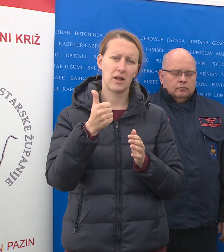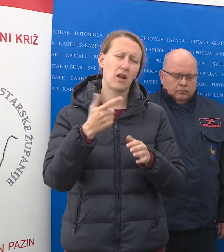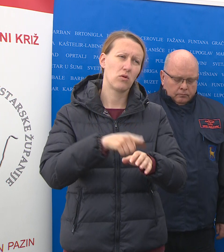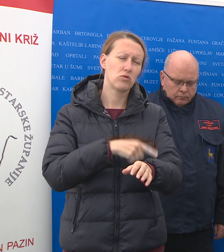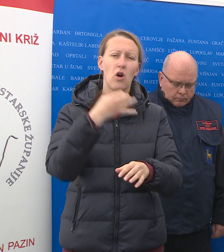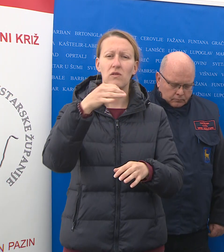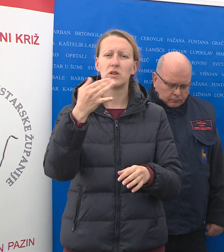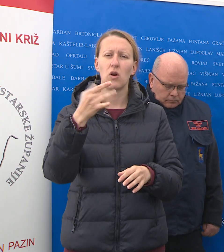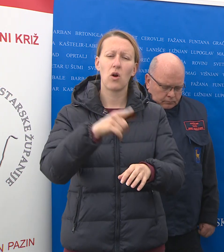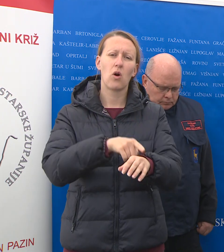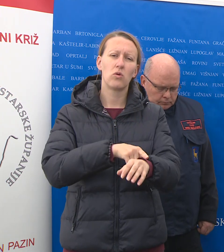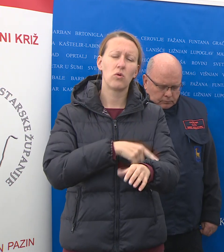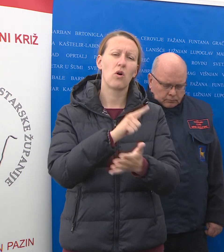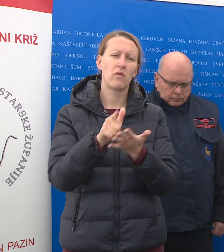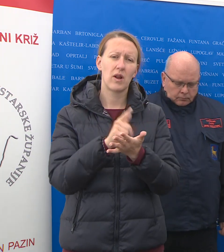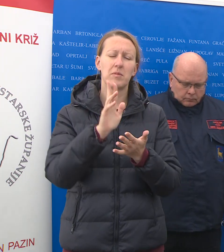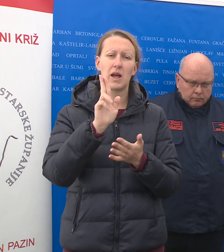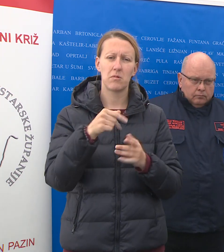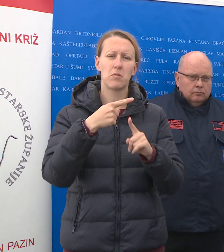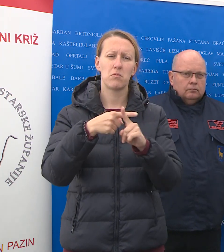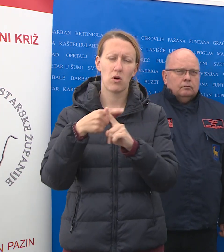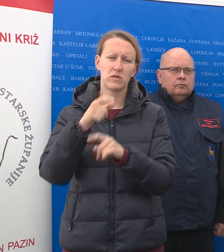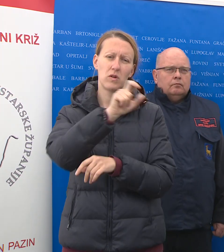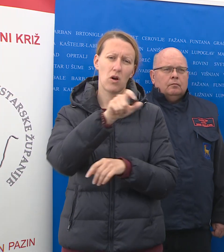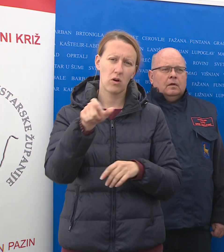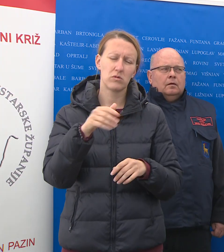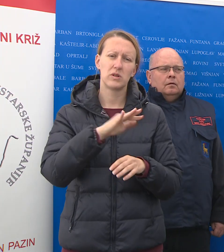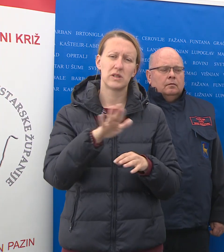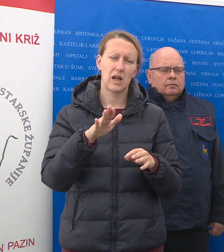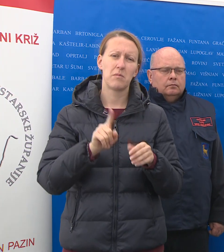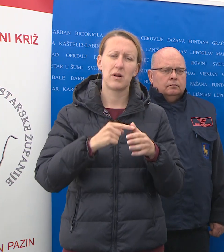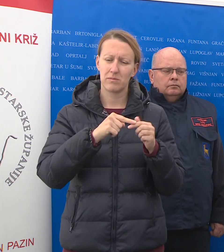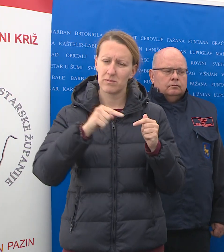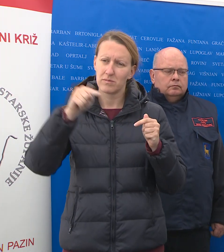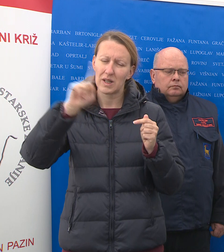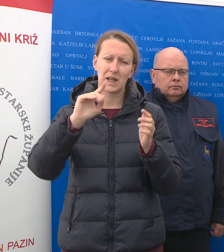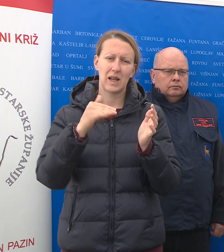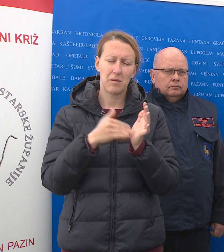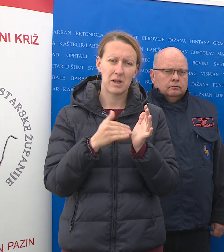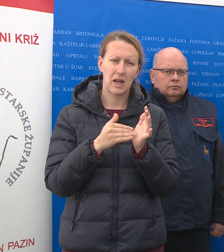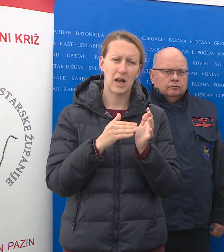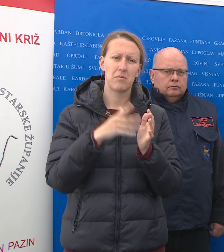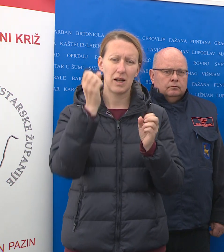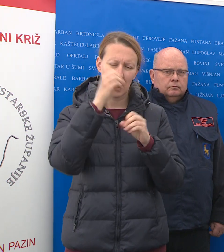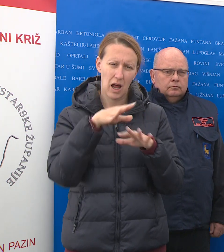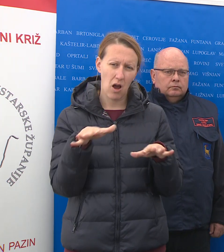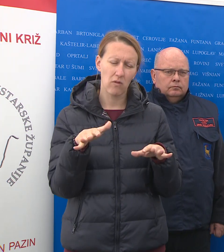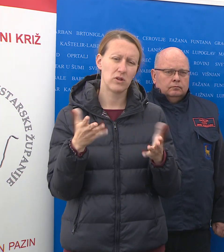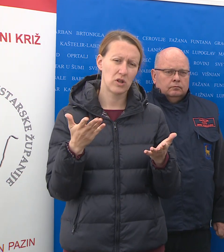dulji, ovisi koliko dugačak period da imamo i pozitivnih osoba, ali sam trend ne bi nam trebao